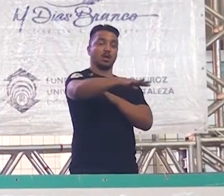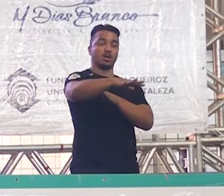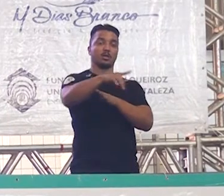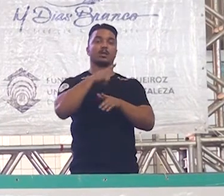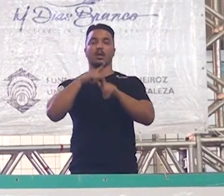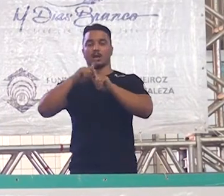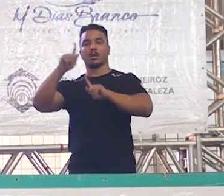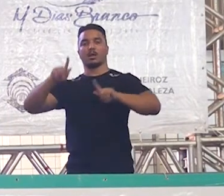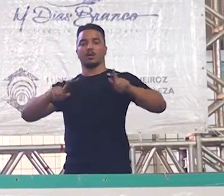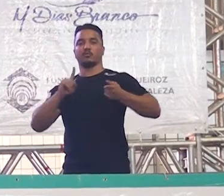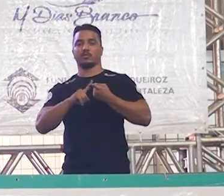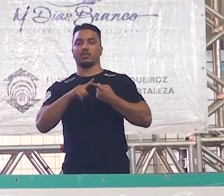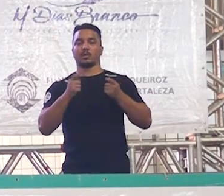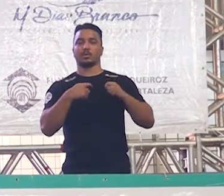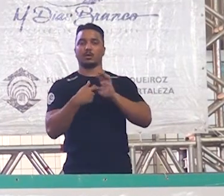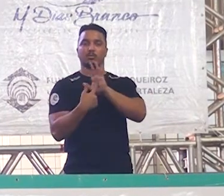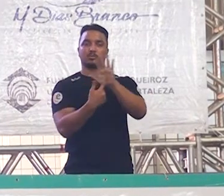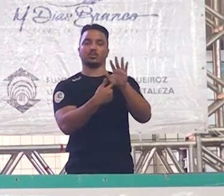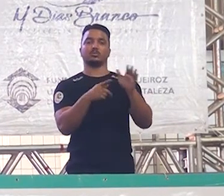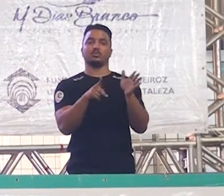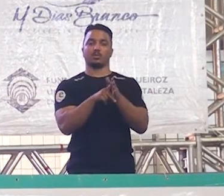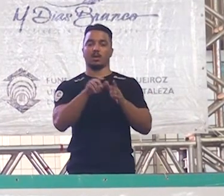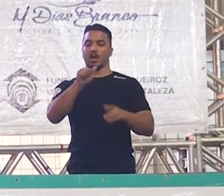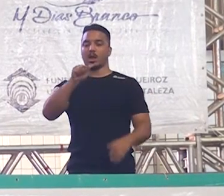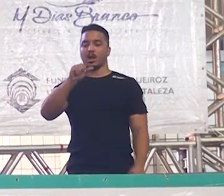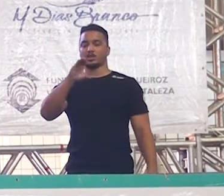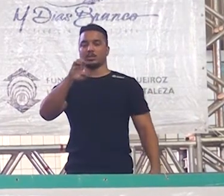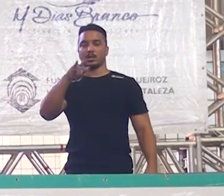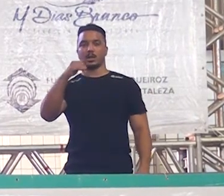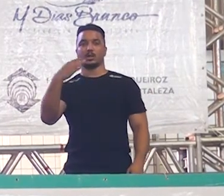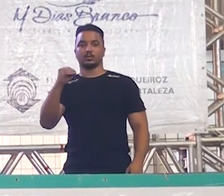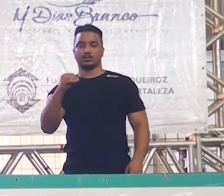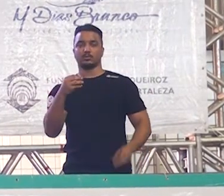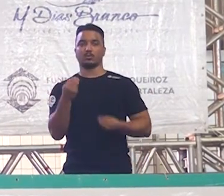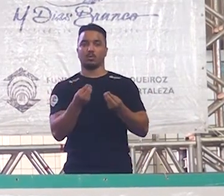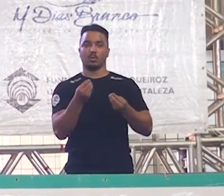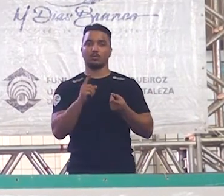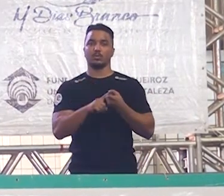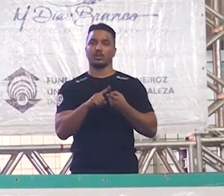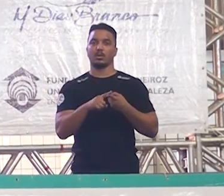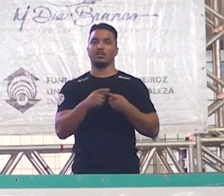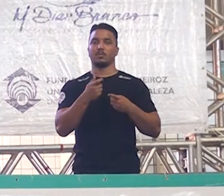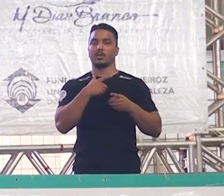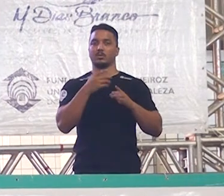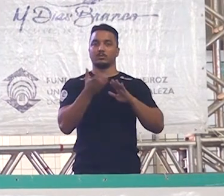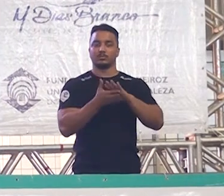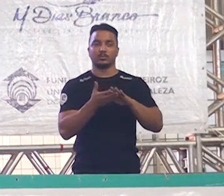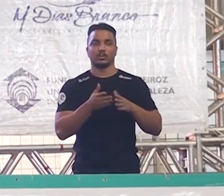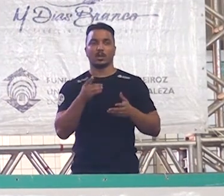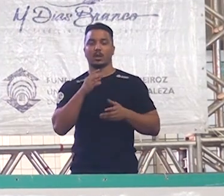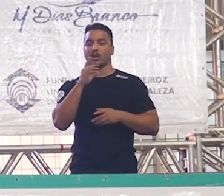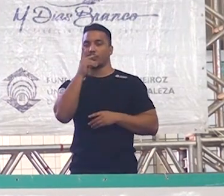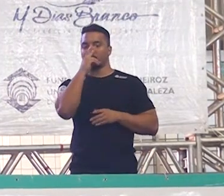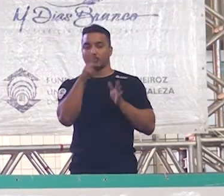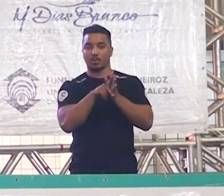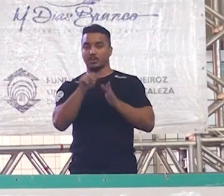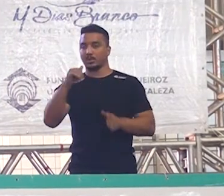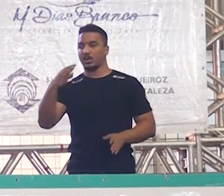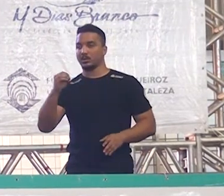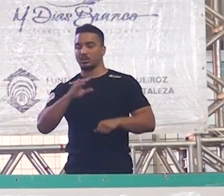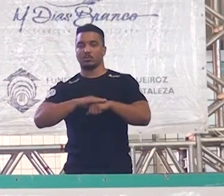gráfico também te dá a indicação da taxa de aceleração. Mais inclinação, mais vertical está o gráfico, maior essa